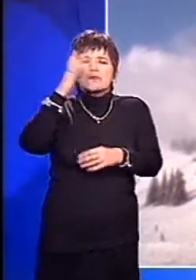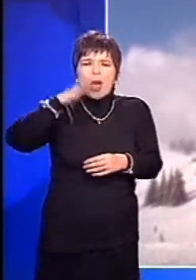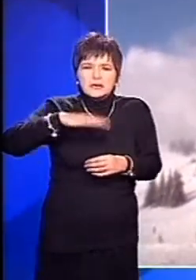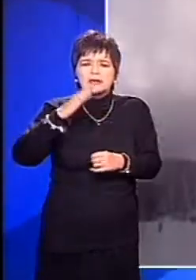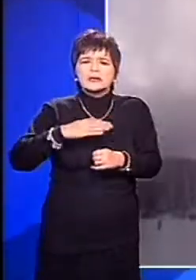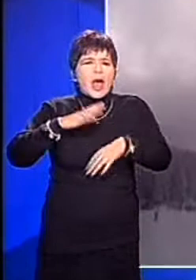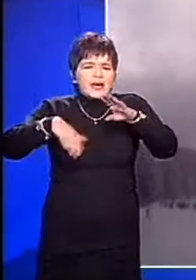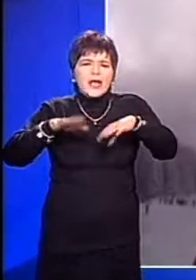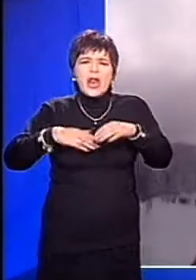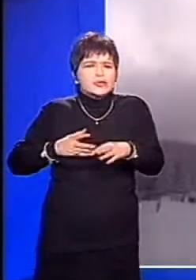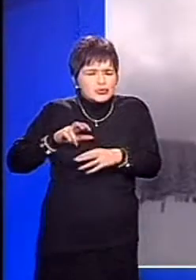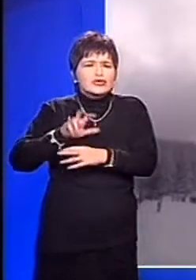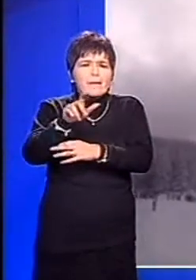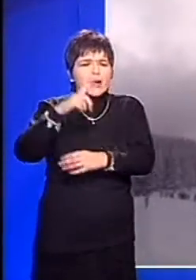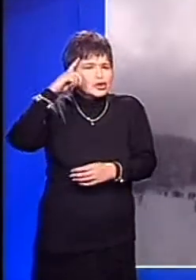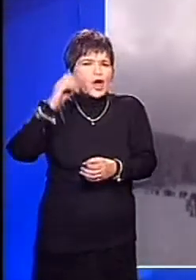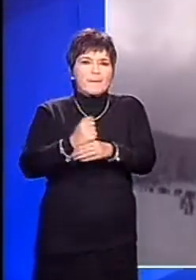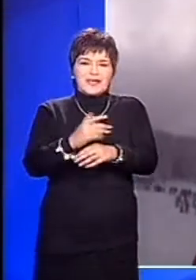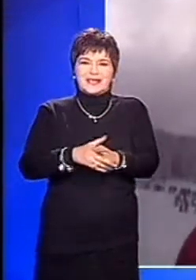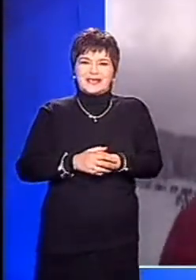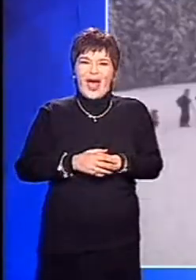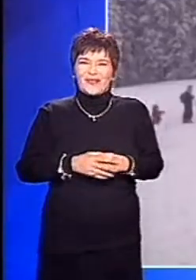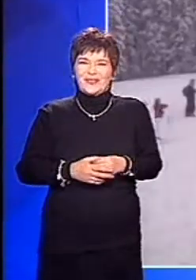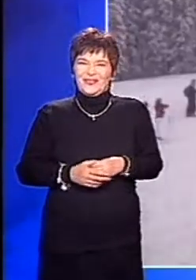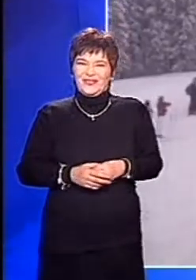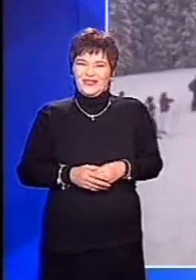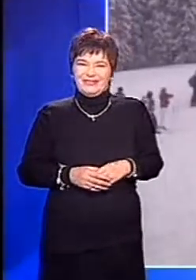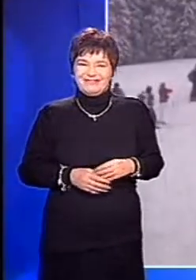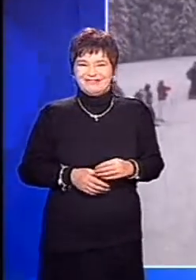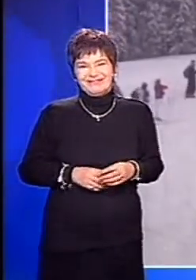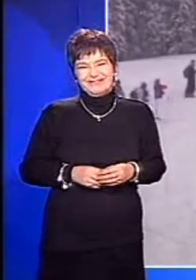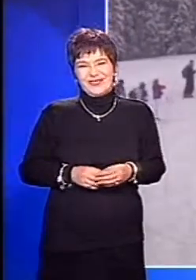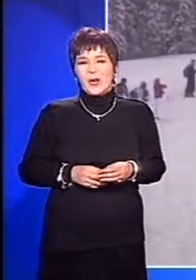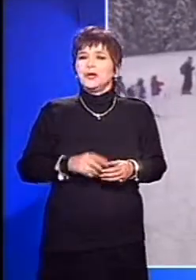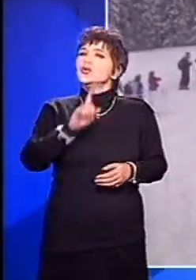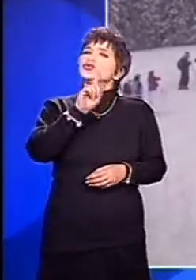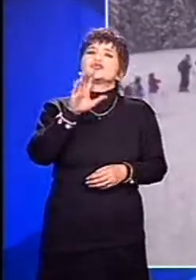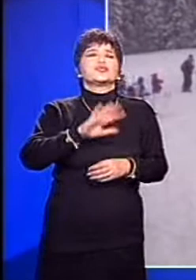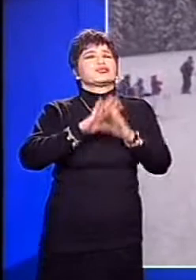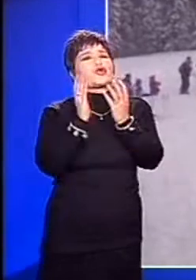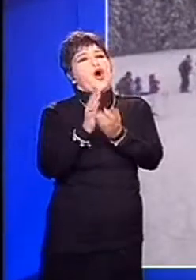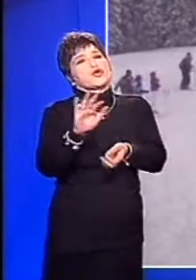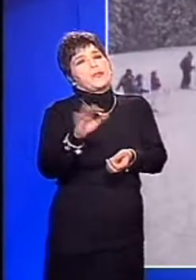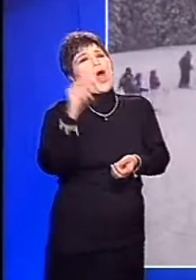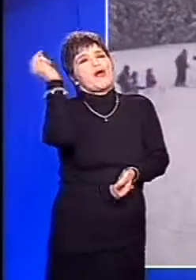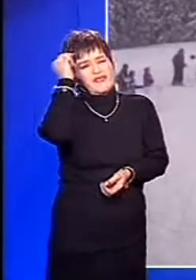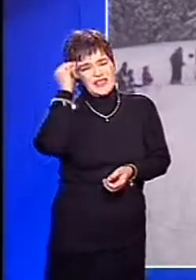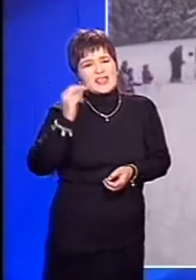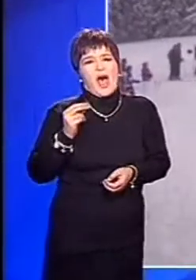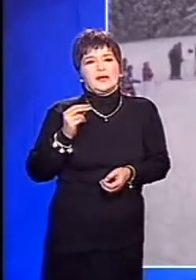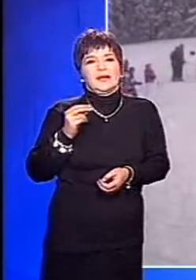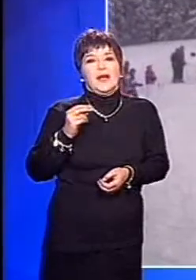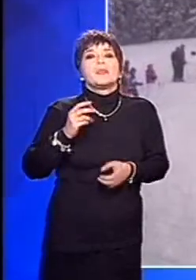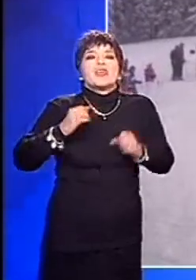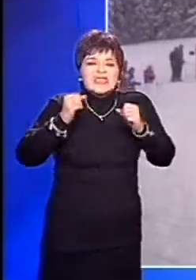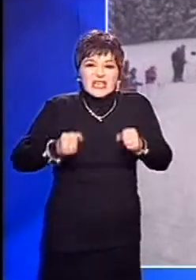toți copiii au învățat să schieze, dar și alergarea pe zăpadă e o probă solicitantă. Nu toți copiii au învățat să schieze, dar și alergarea